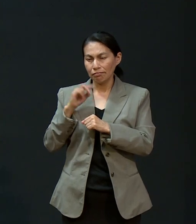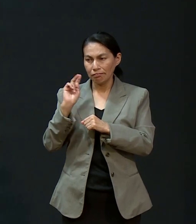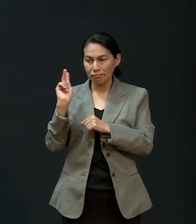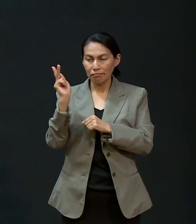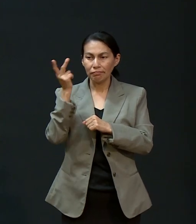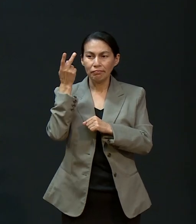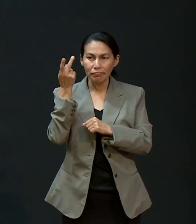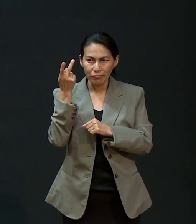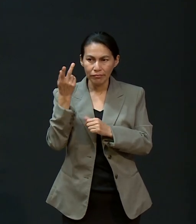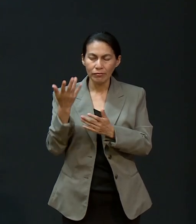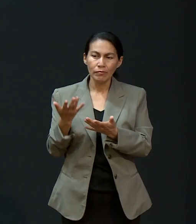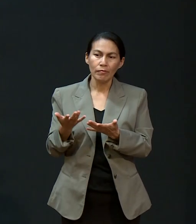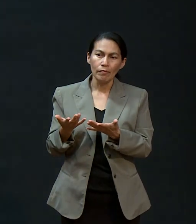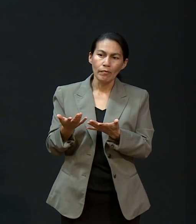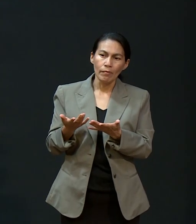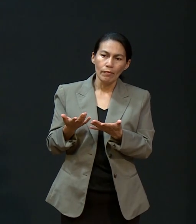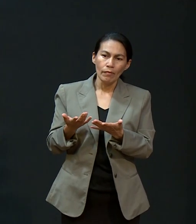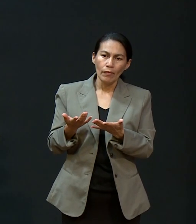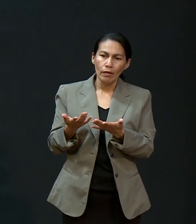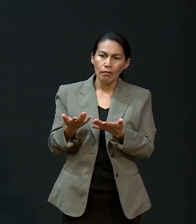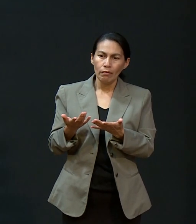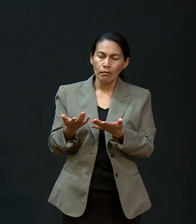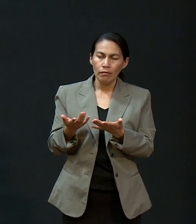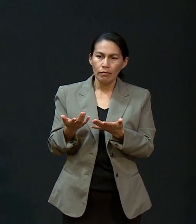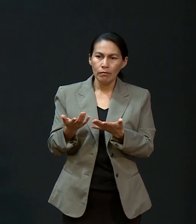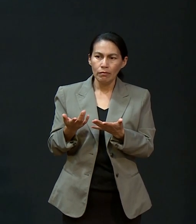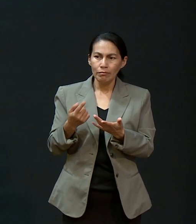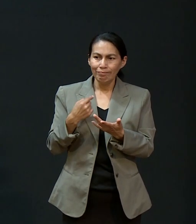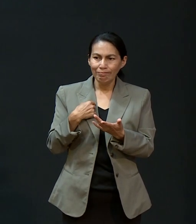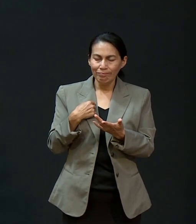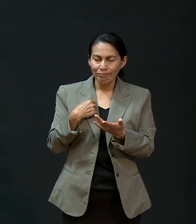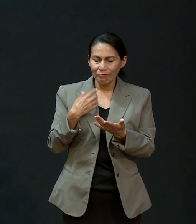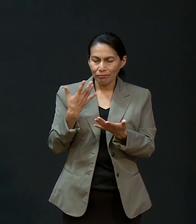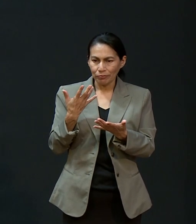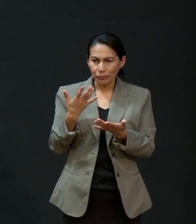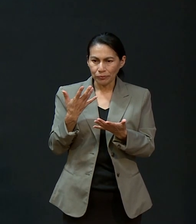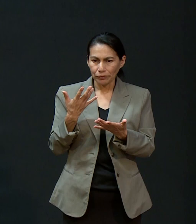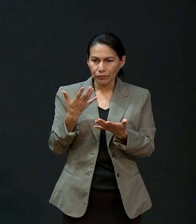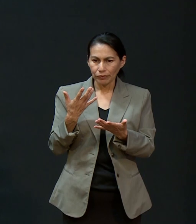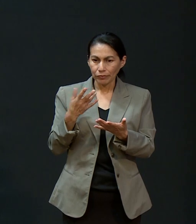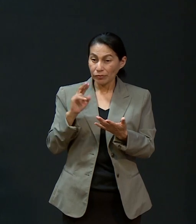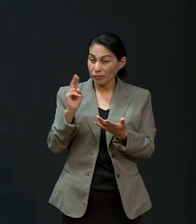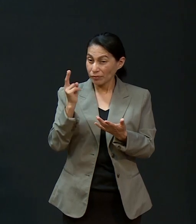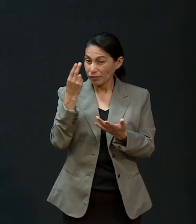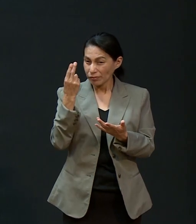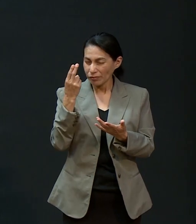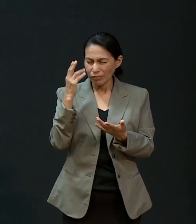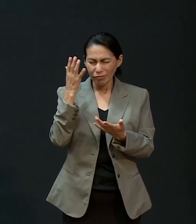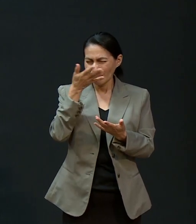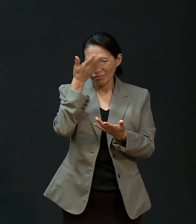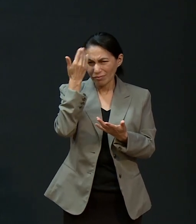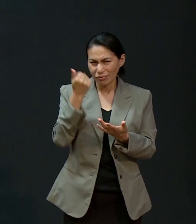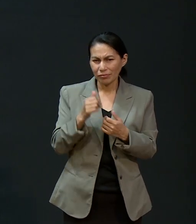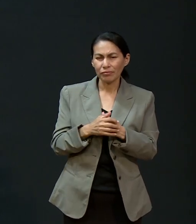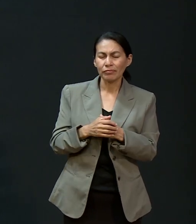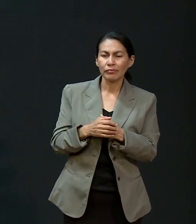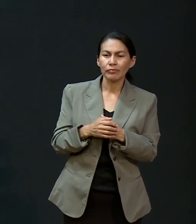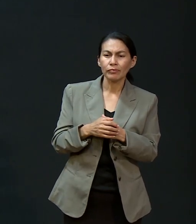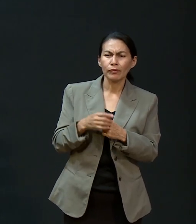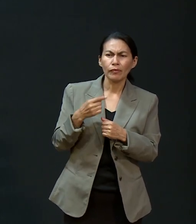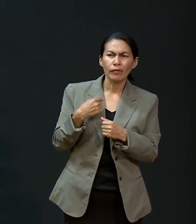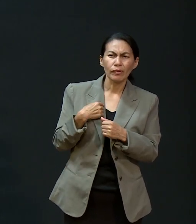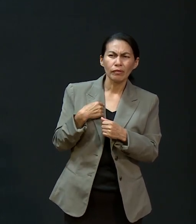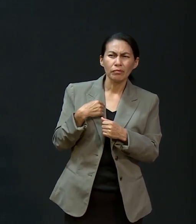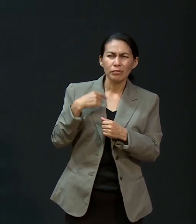con la mentalidad de preparatoria y no tenía por certeza lo que era la universidad.